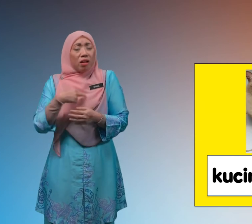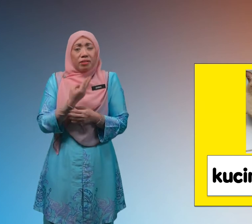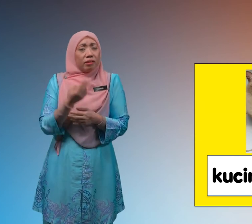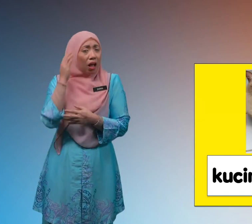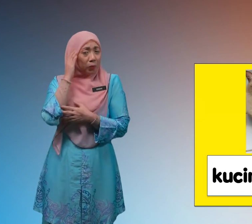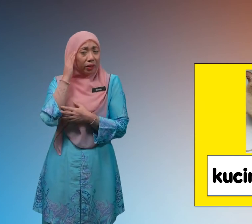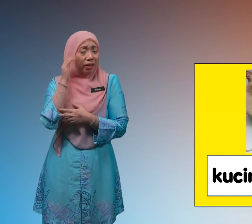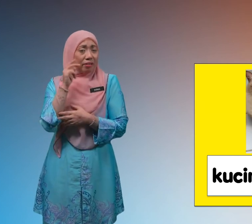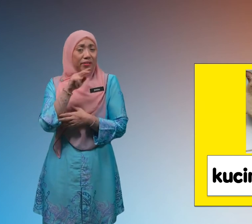Rasa tahu, kan?